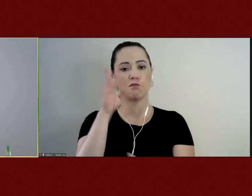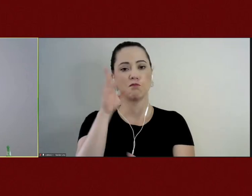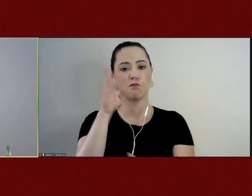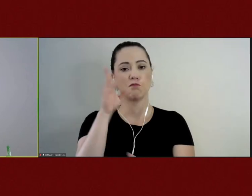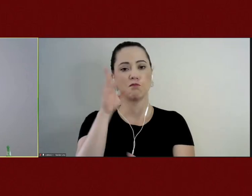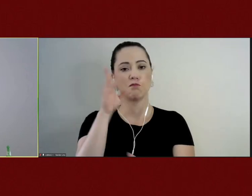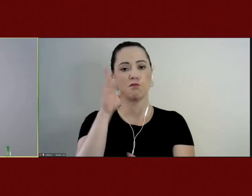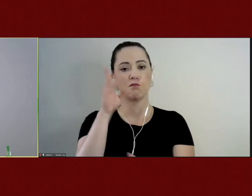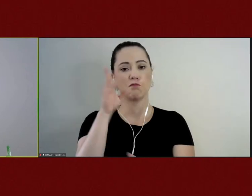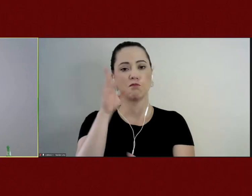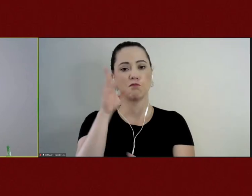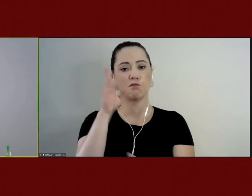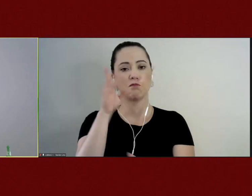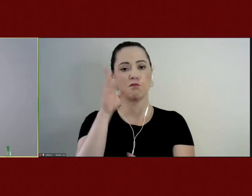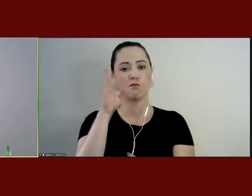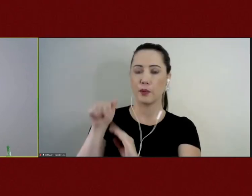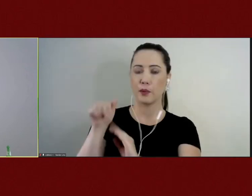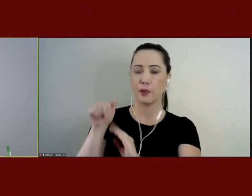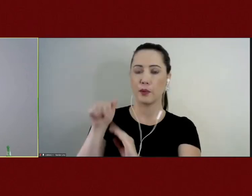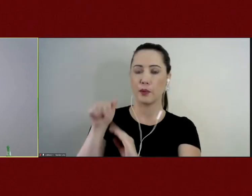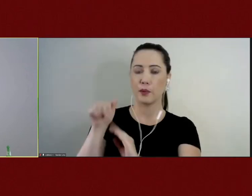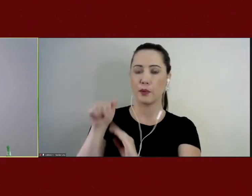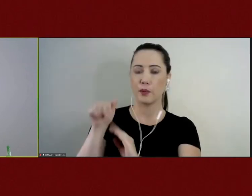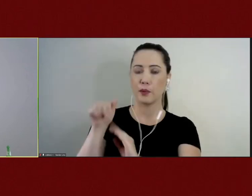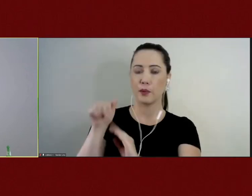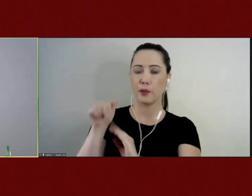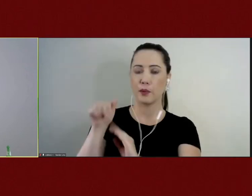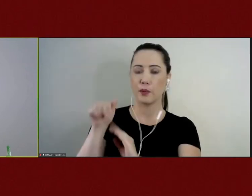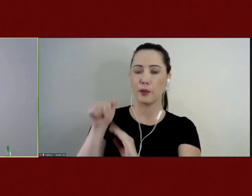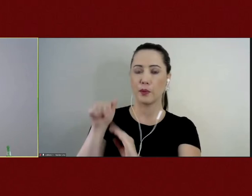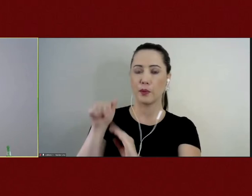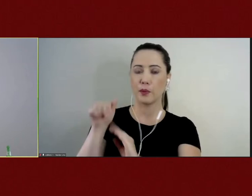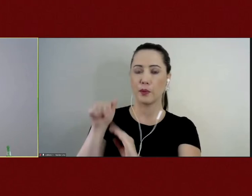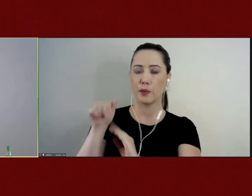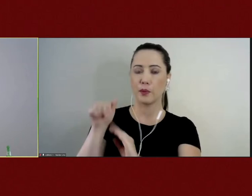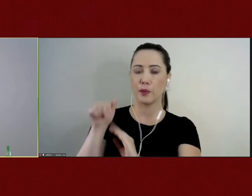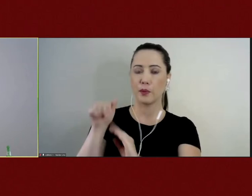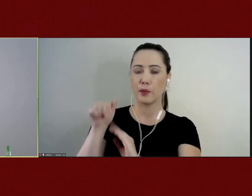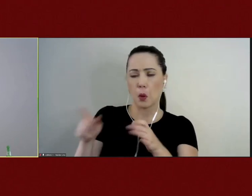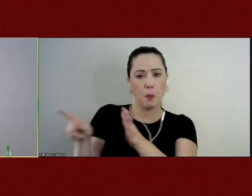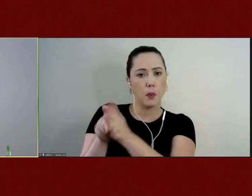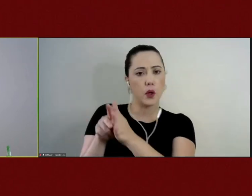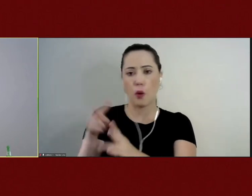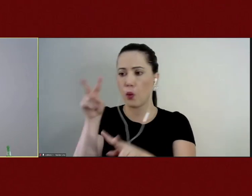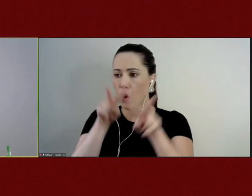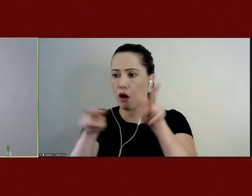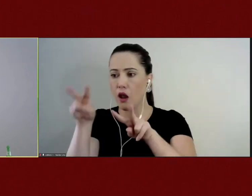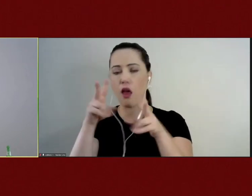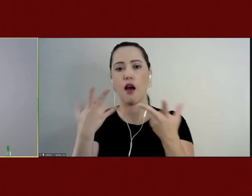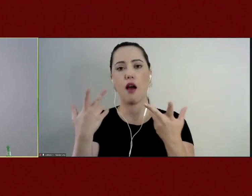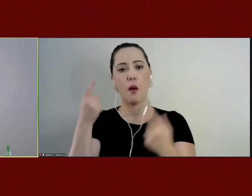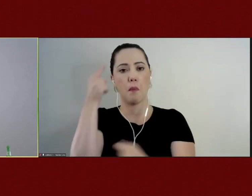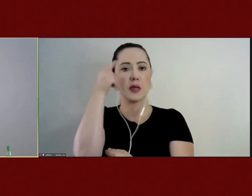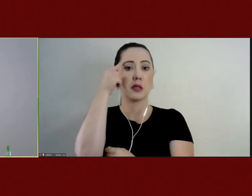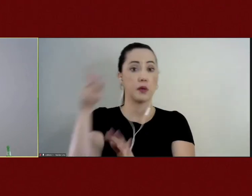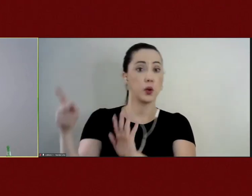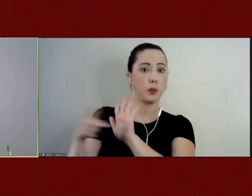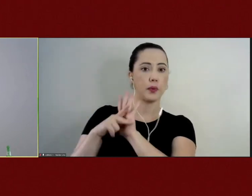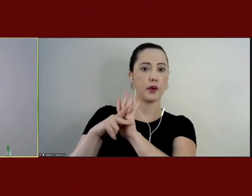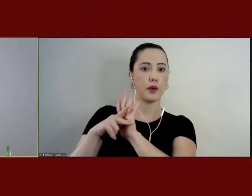femininos, né, porque a mulher também tem que ir para a política com o seu olhar, com a sua forma de ver e de pensar o mundo, né, para a gente